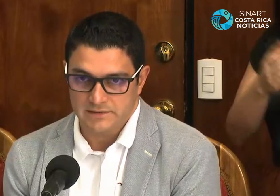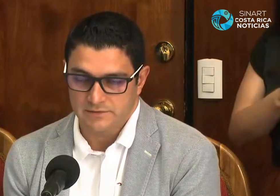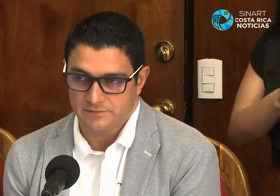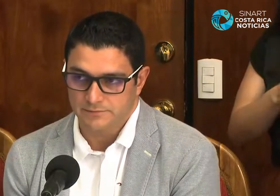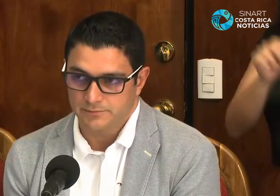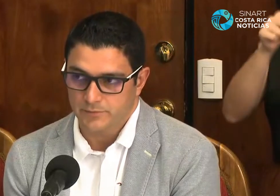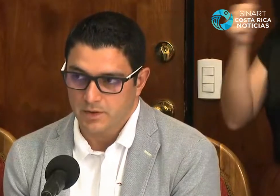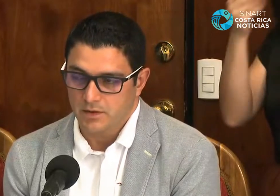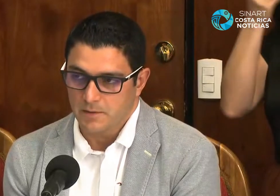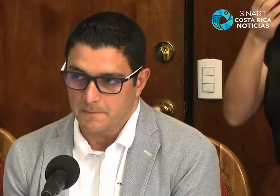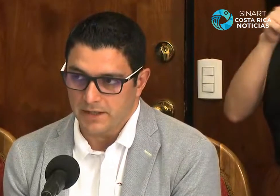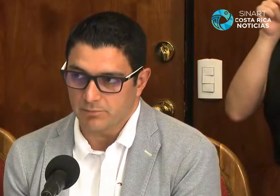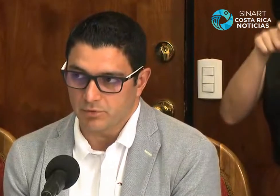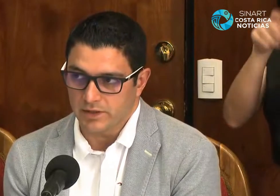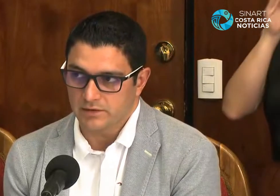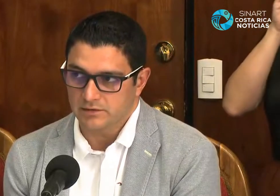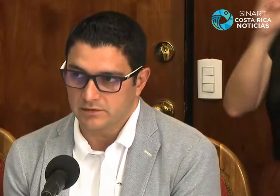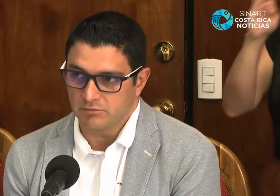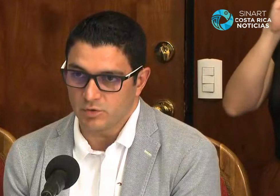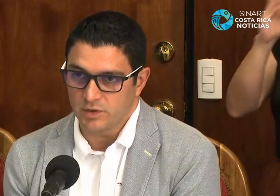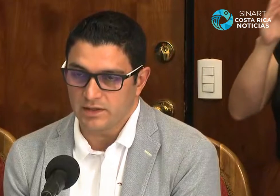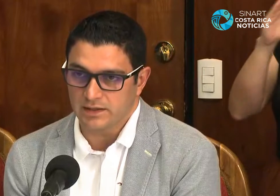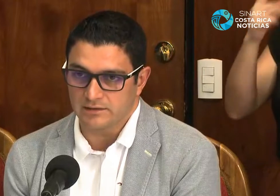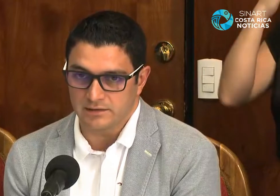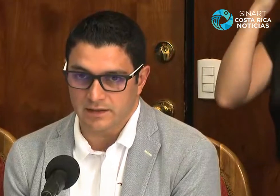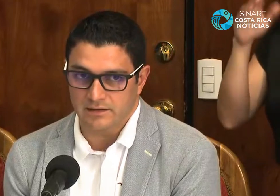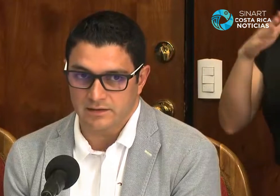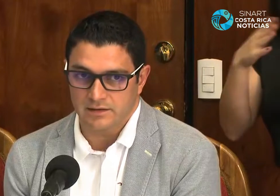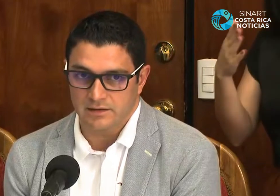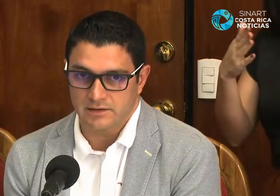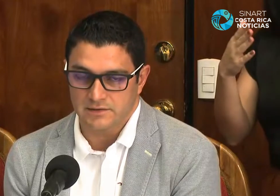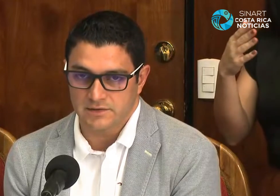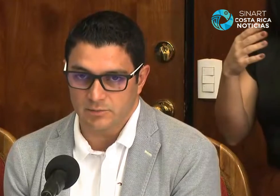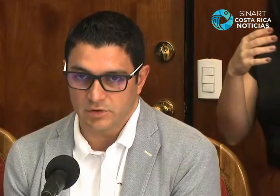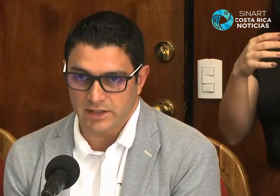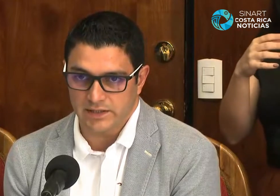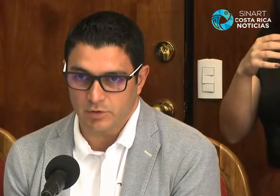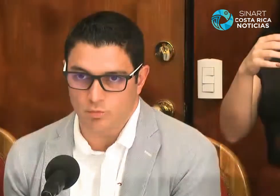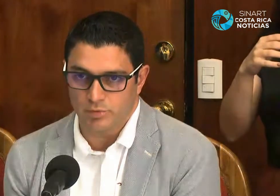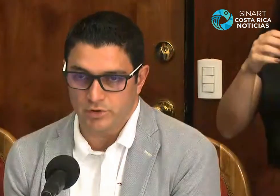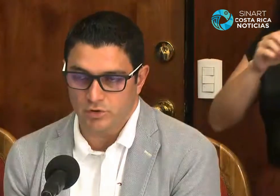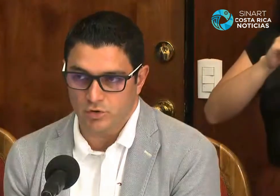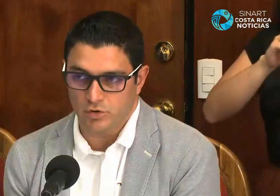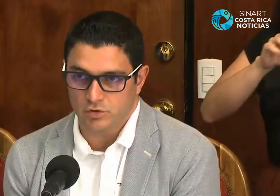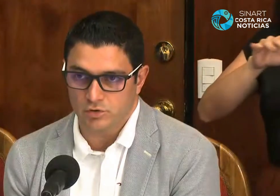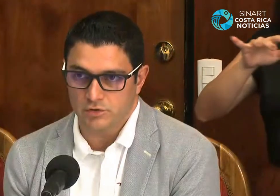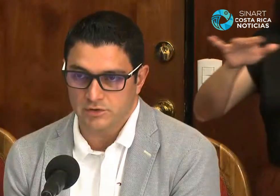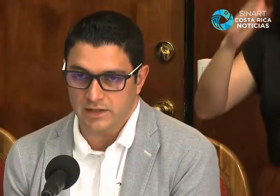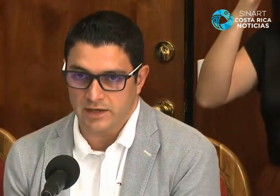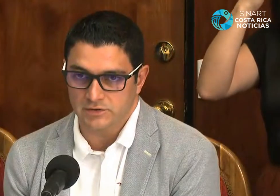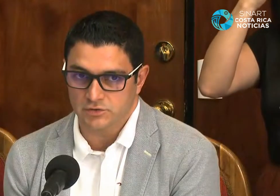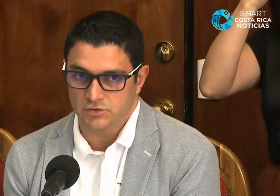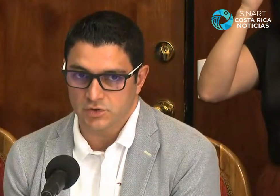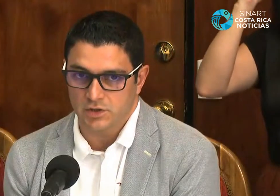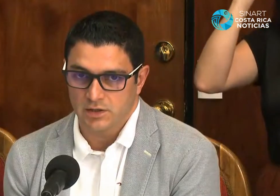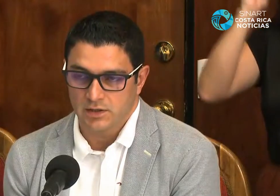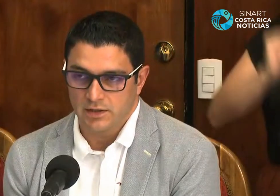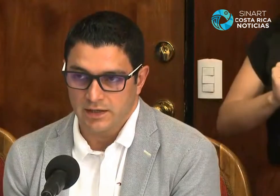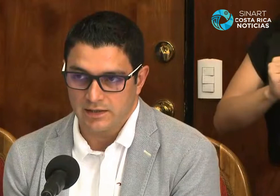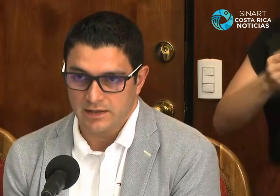y demás, para poder disminuir la cantidad simultánea o en un periodo corto de